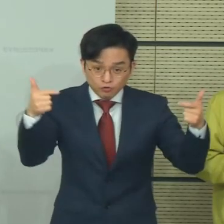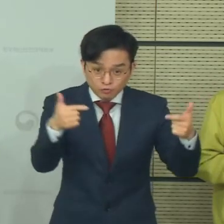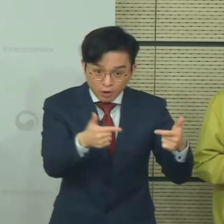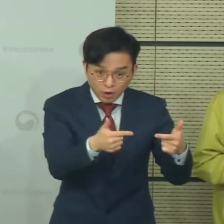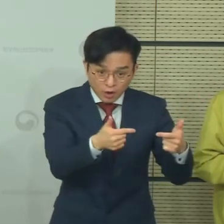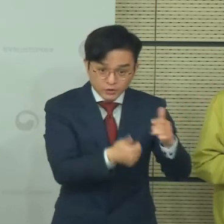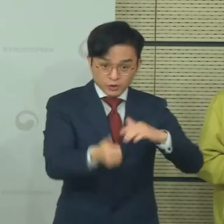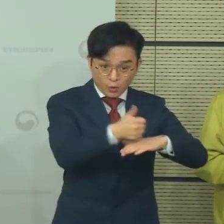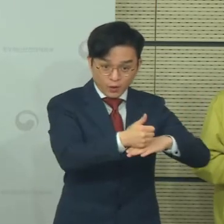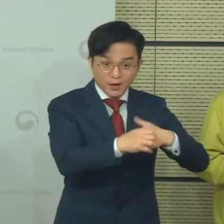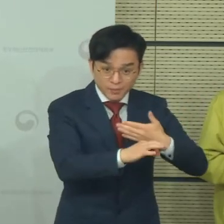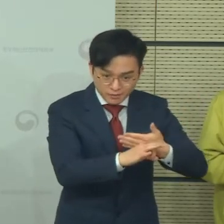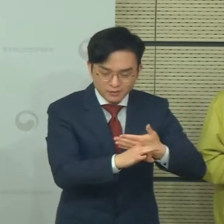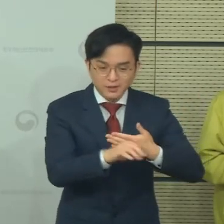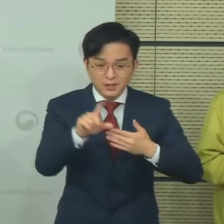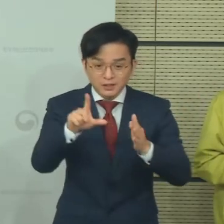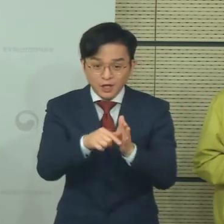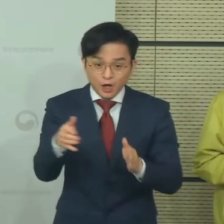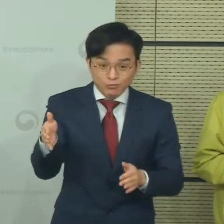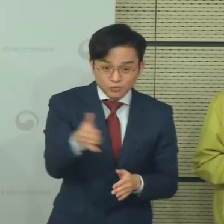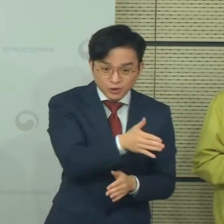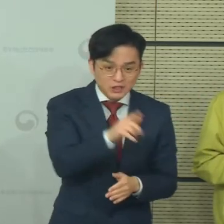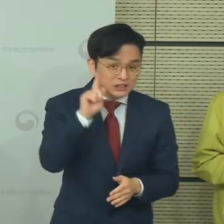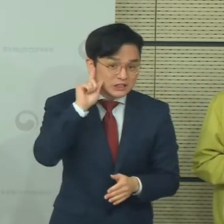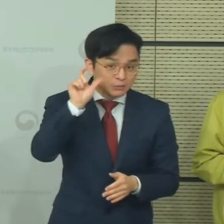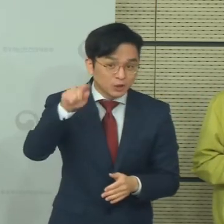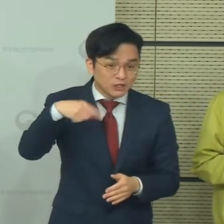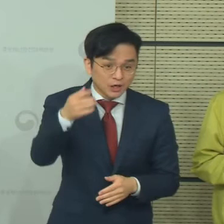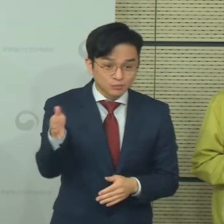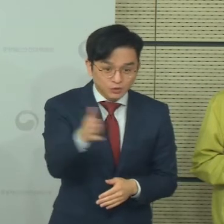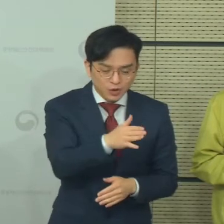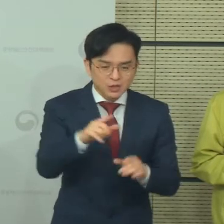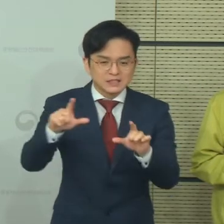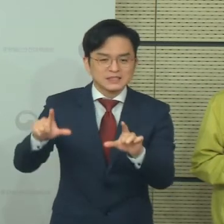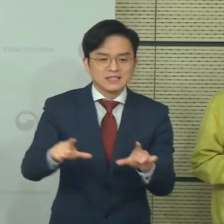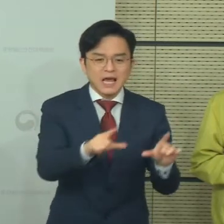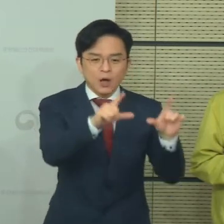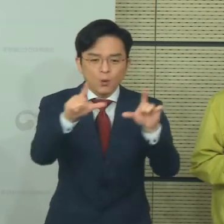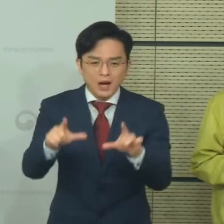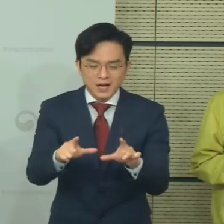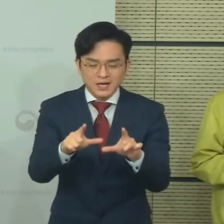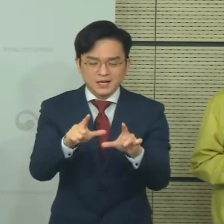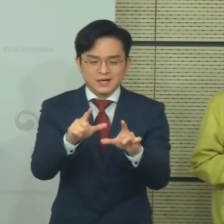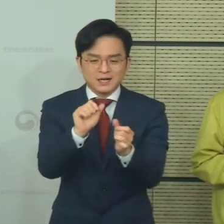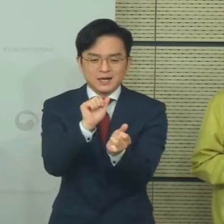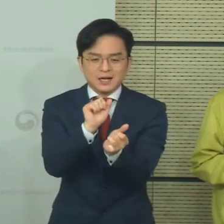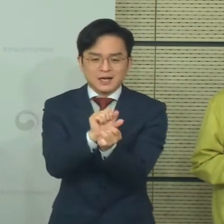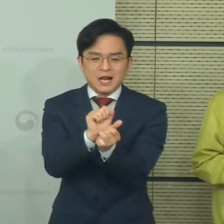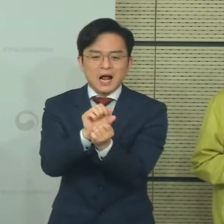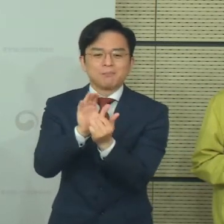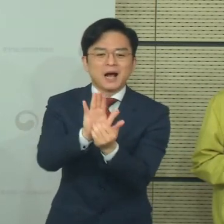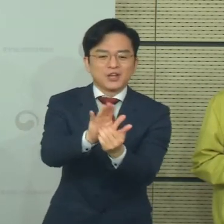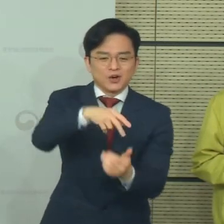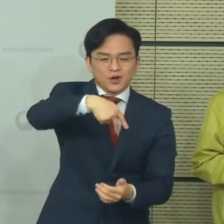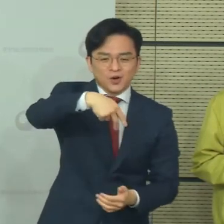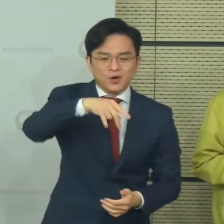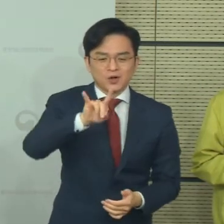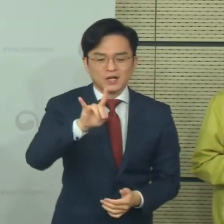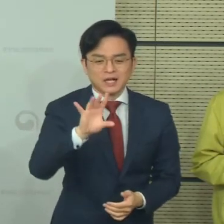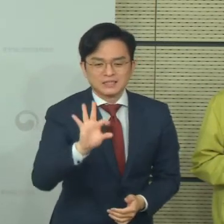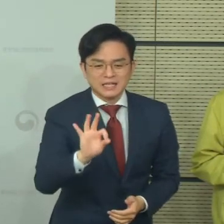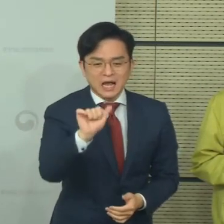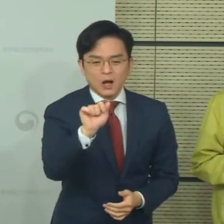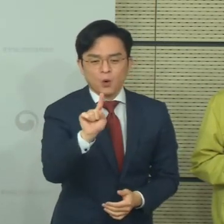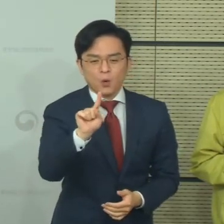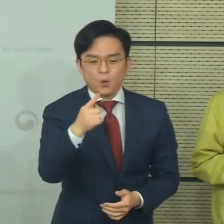때에는 이런 부분에 대한 좀 더 종합적인 정부 지원 방안들을 함께 검토하게 될 겁니다. 뭐 예를 들면 현재 앞으로 이거 생활